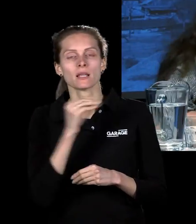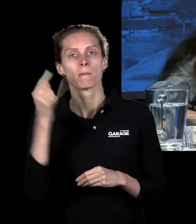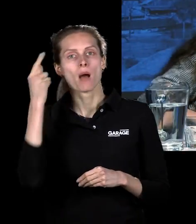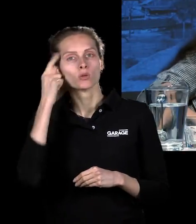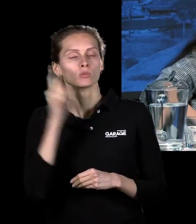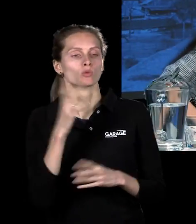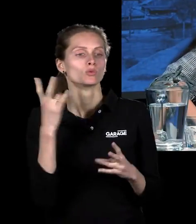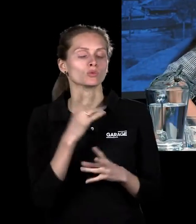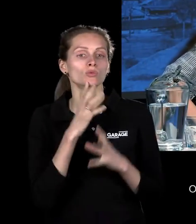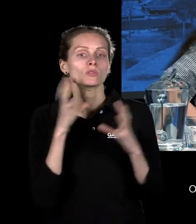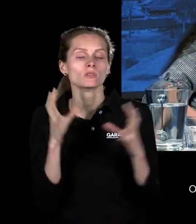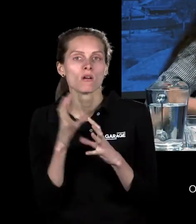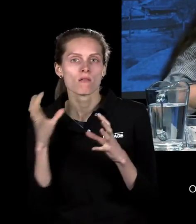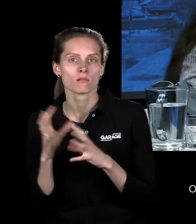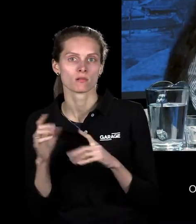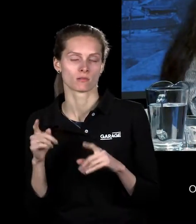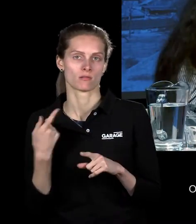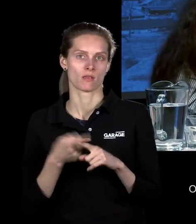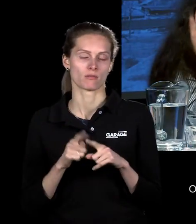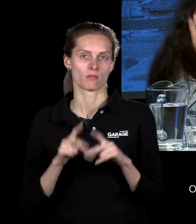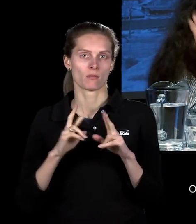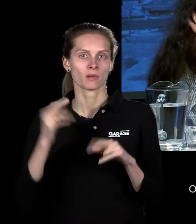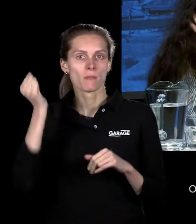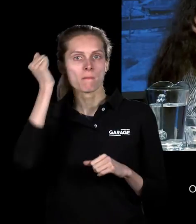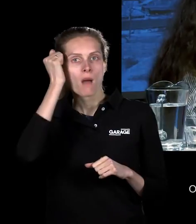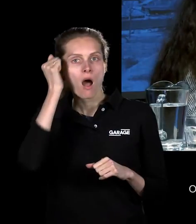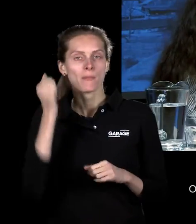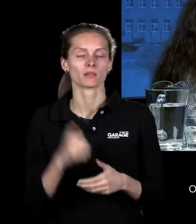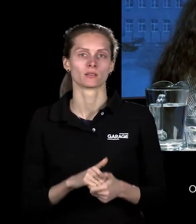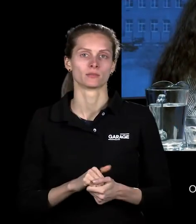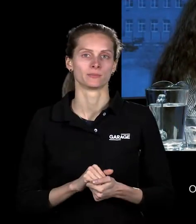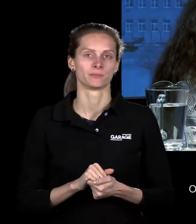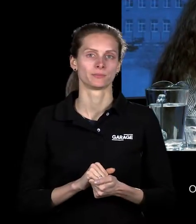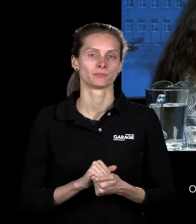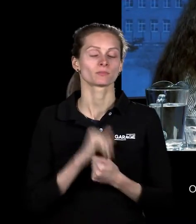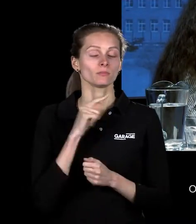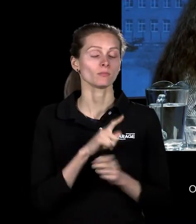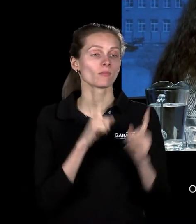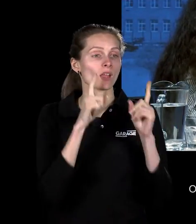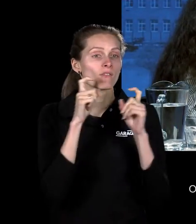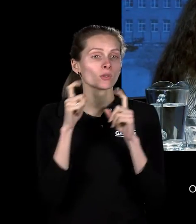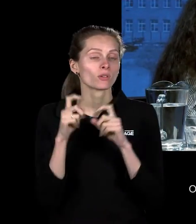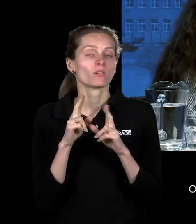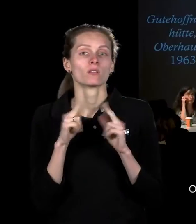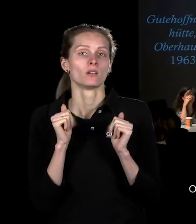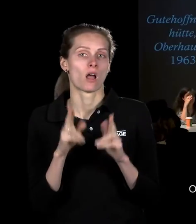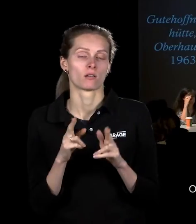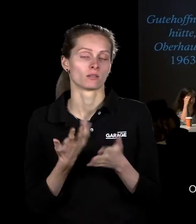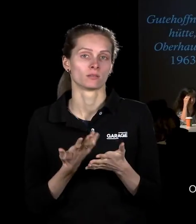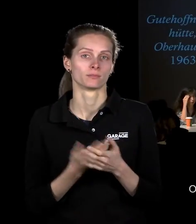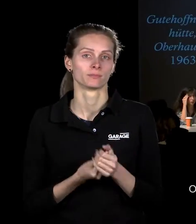это никому не приходило в голову. Они начинают запечатлевать эти виды. Запечатлевать, надо сказать, тоже это такие же